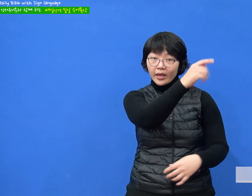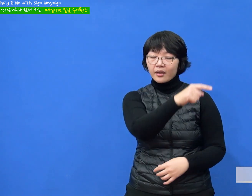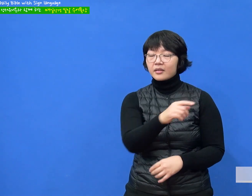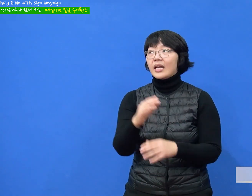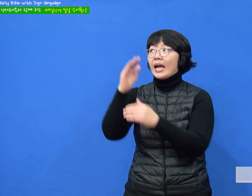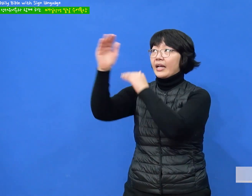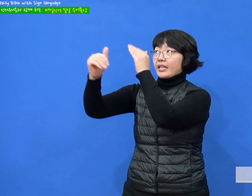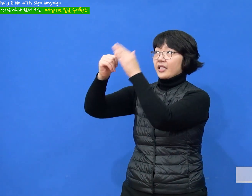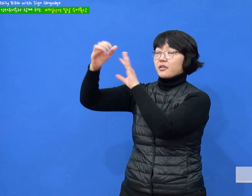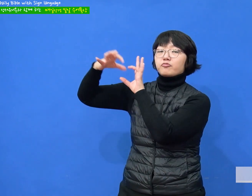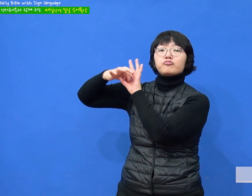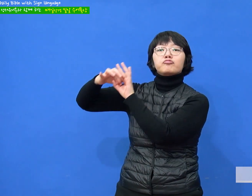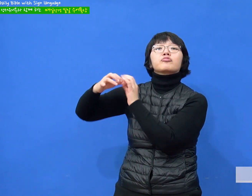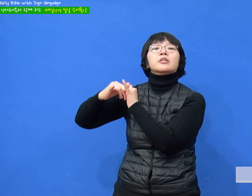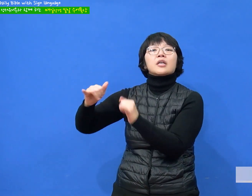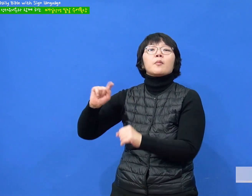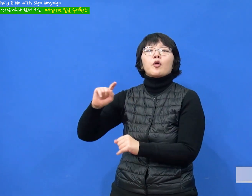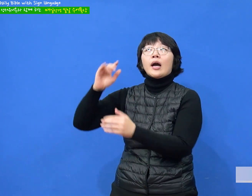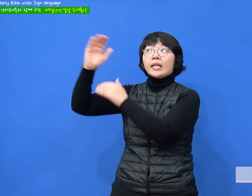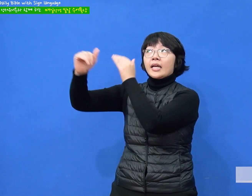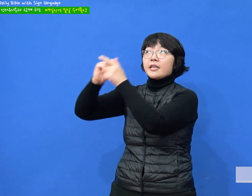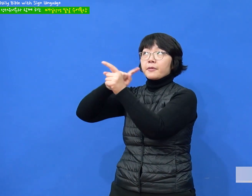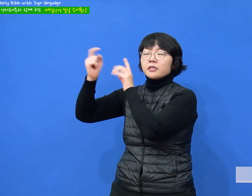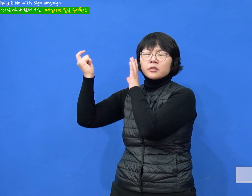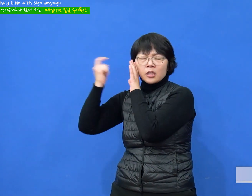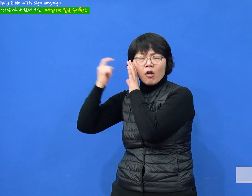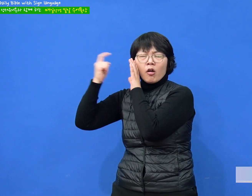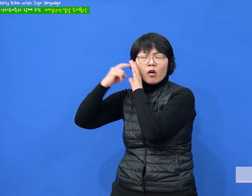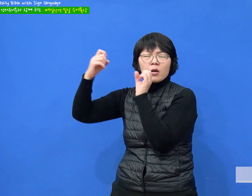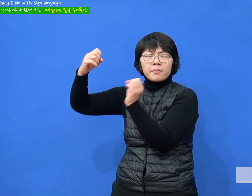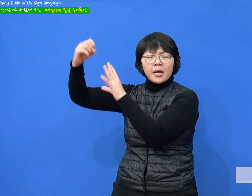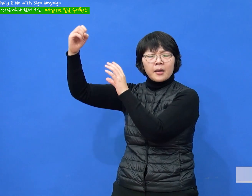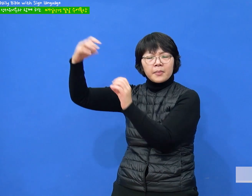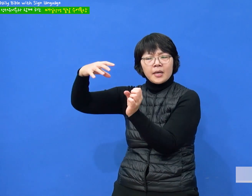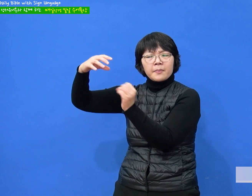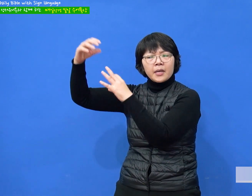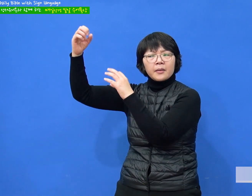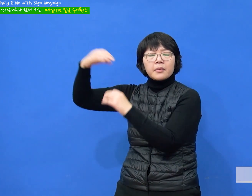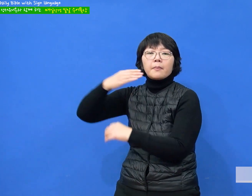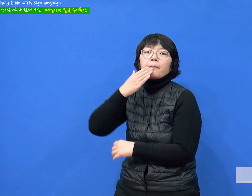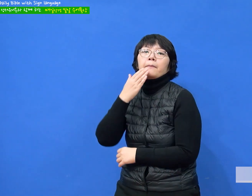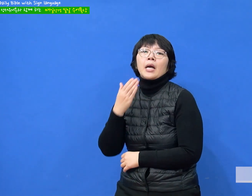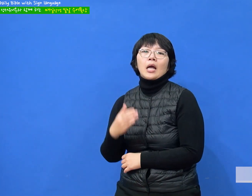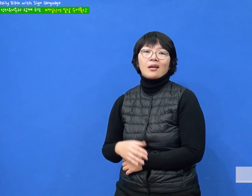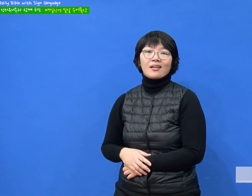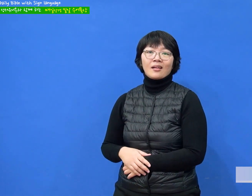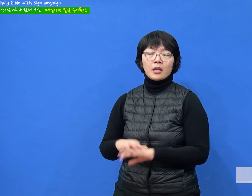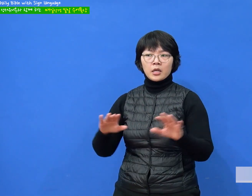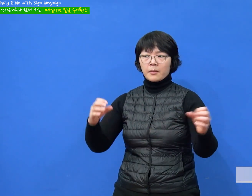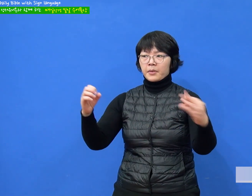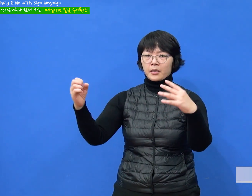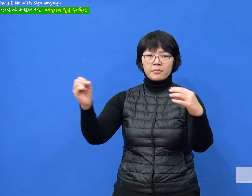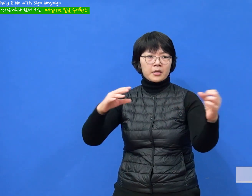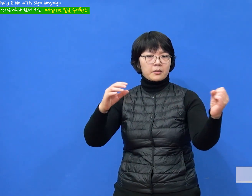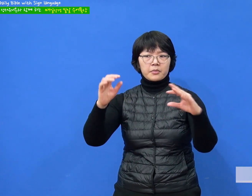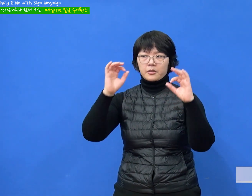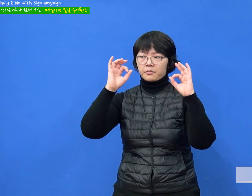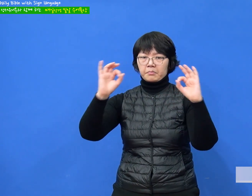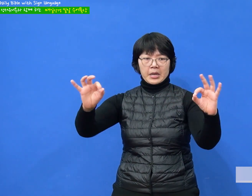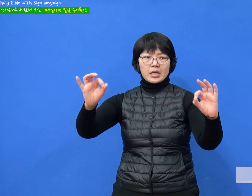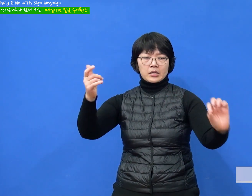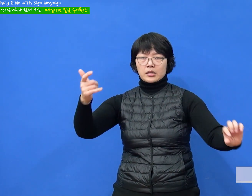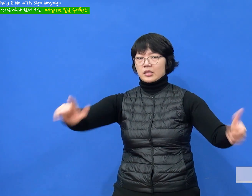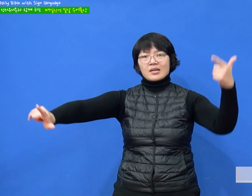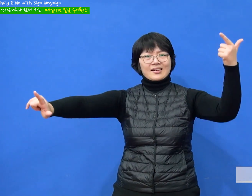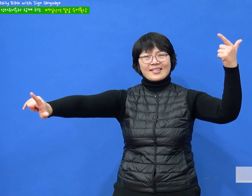하나님의 말씀을 듣고 반응합니다. 그들의 반응을 볼 때 하나님께 속한 자와 세상에 속한 자들은